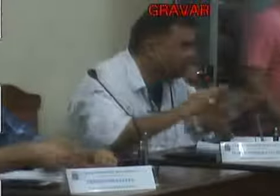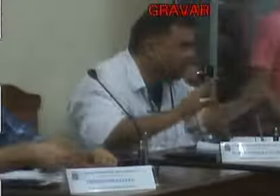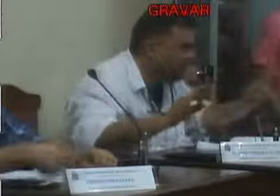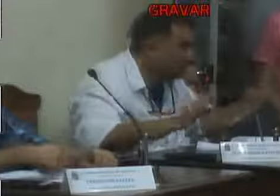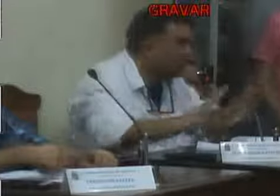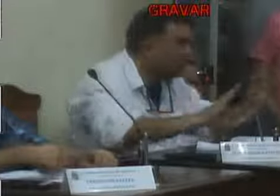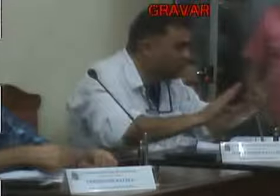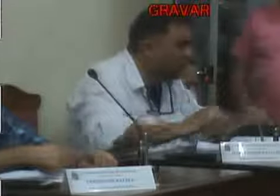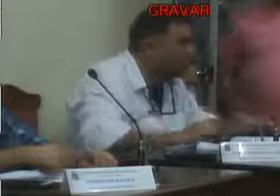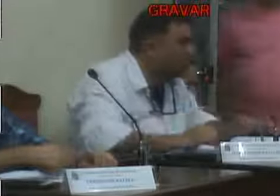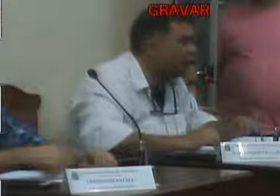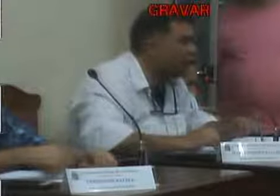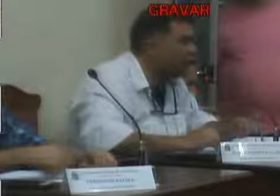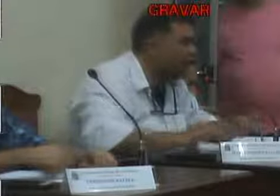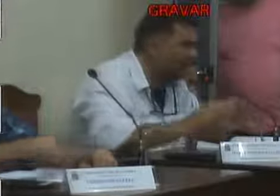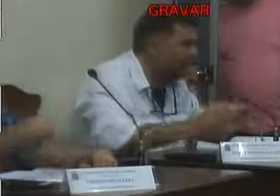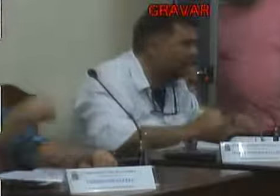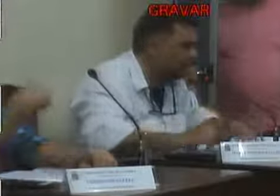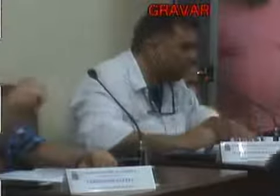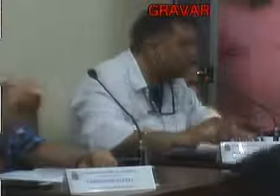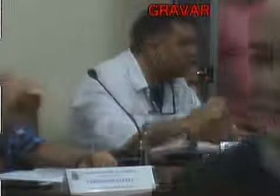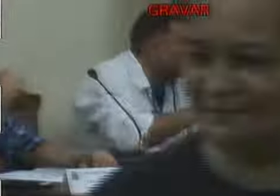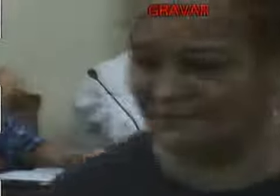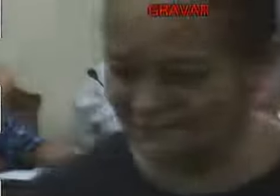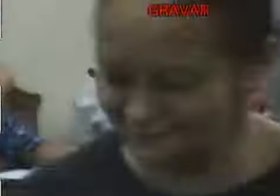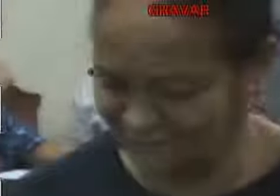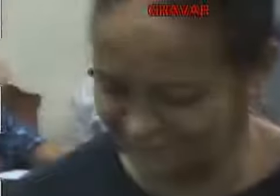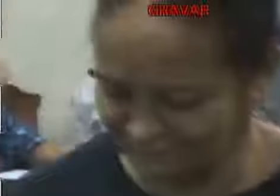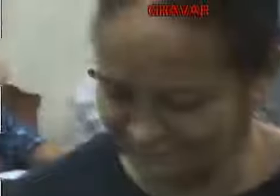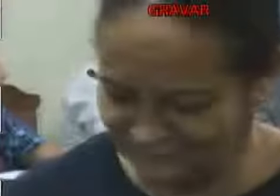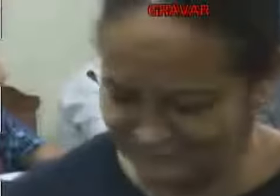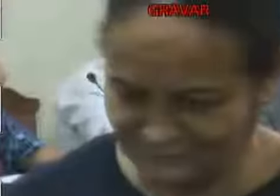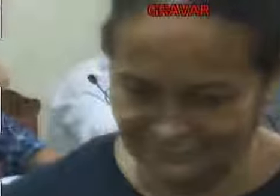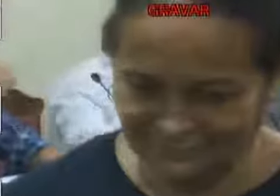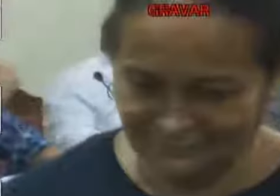validade, cancela isso, resolve o problema. Essa é a minha colocação. Muito obrigado.